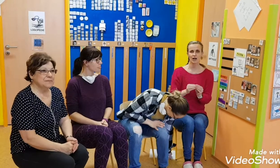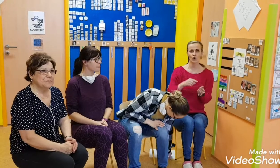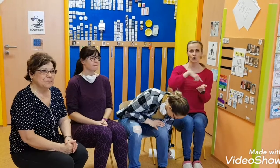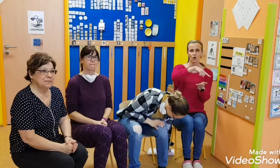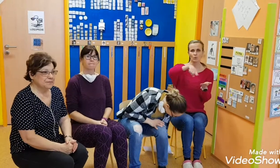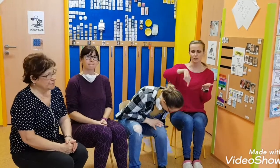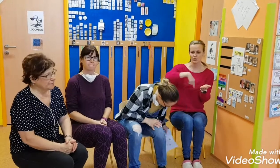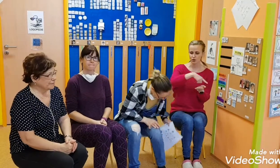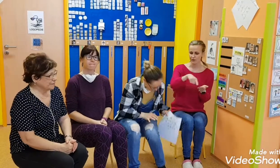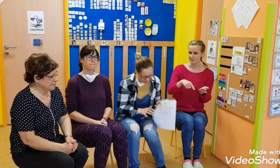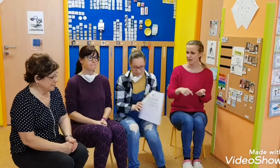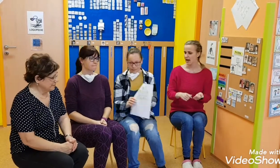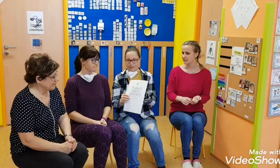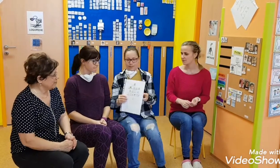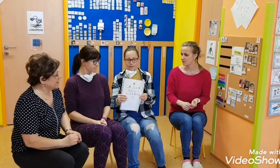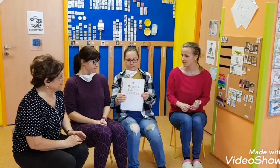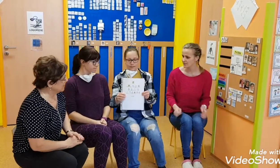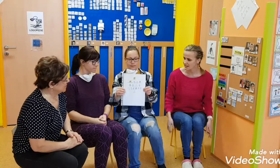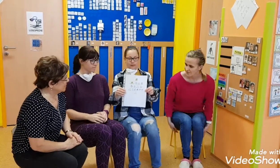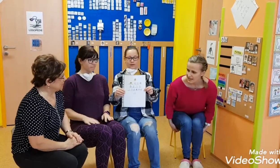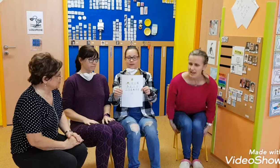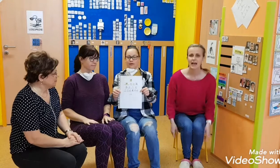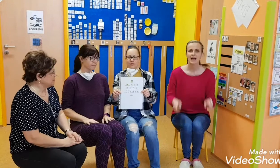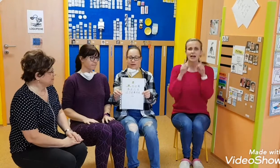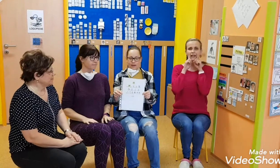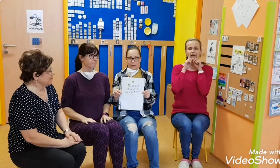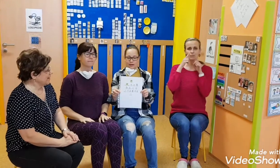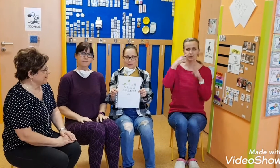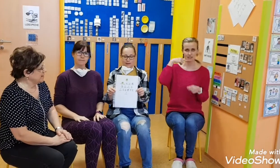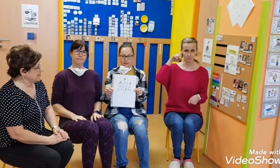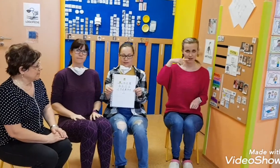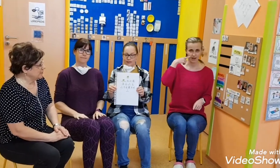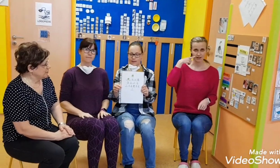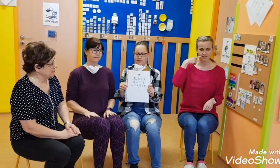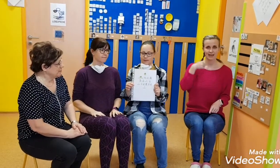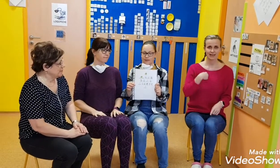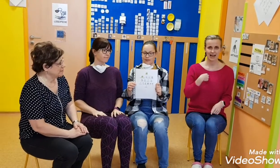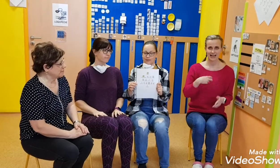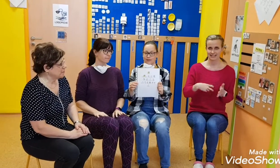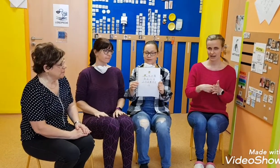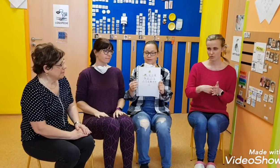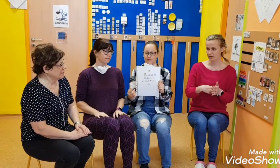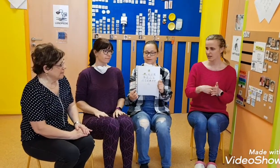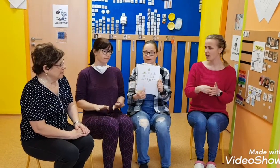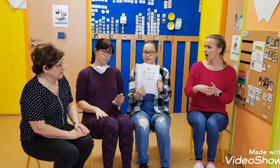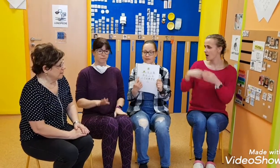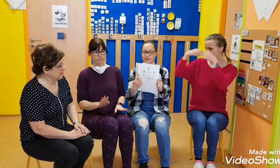o koblíškovi. Hani, připrav se. Helenka bude zpívat, já znakuji a